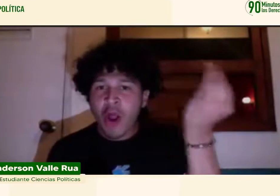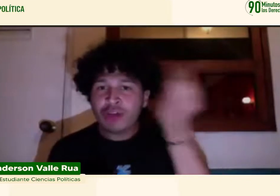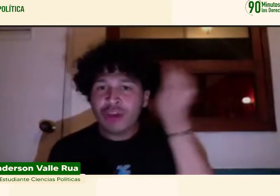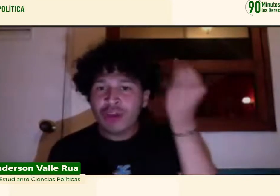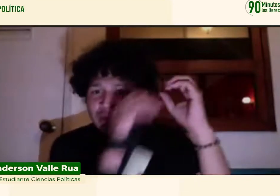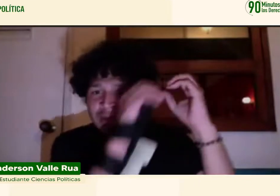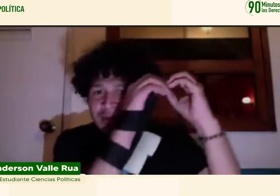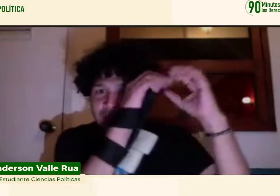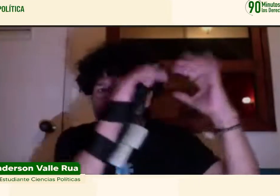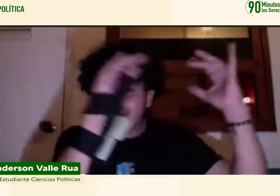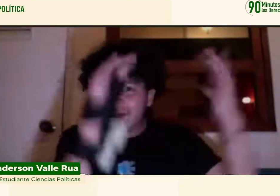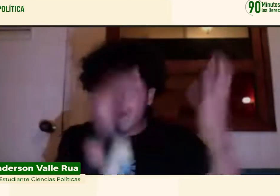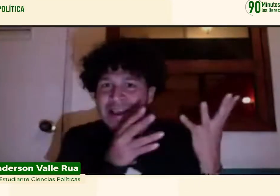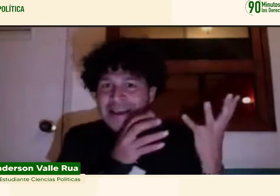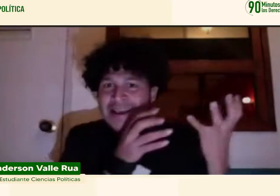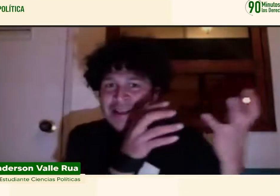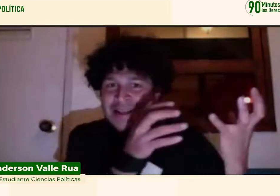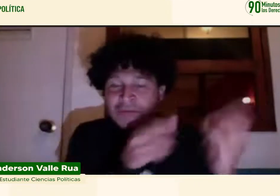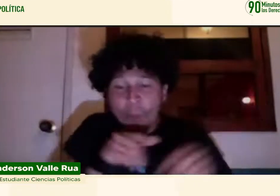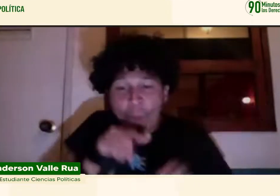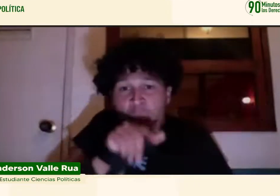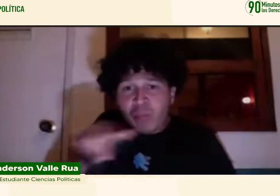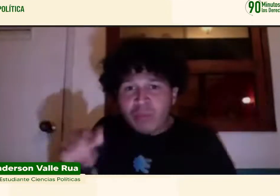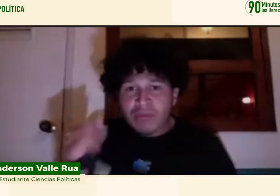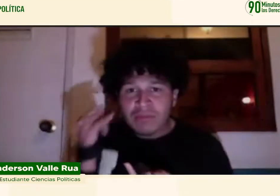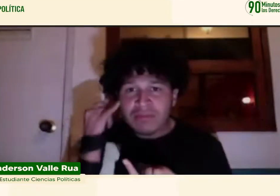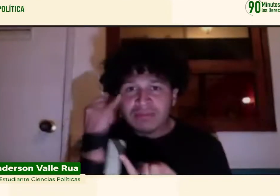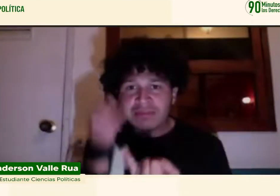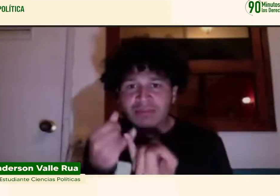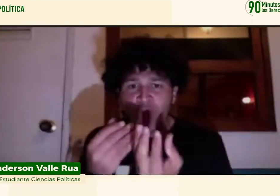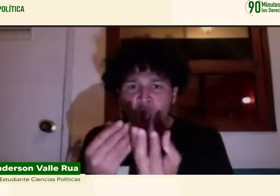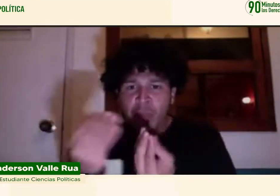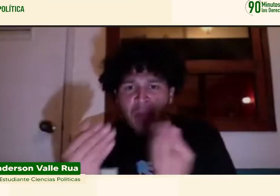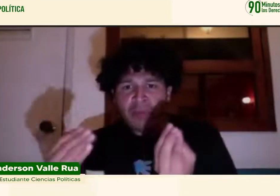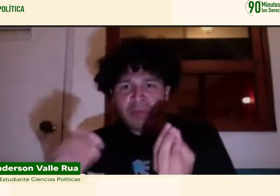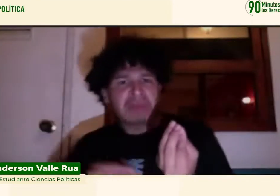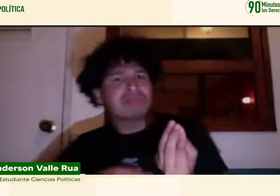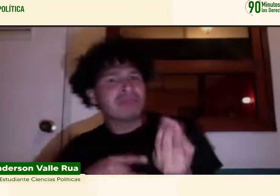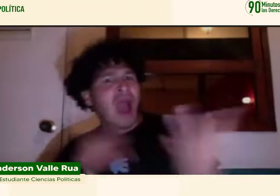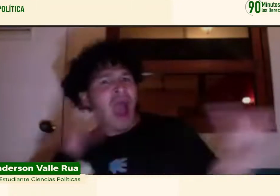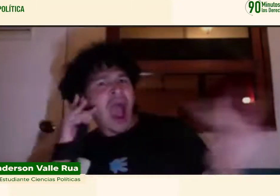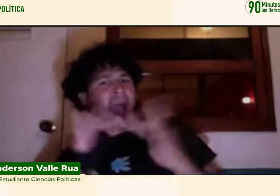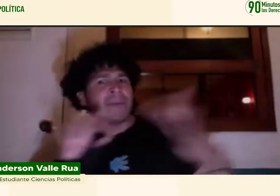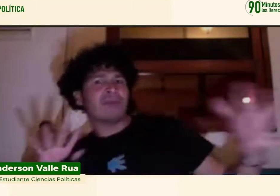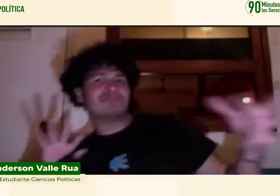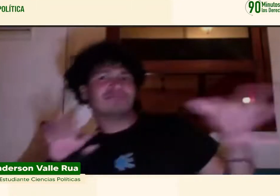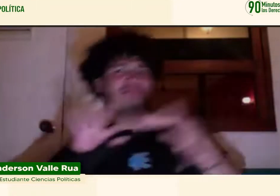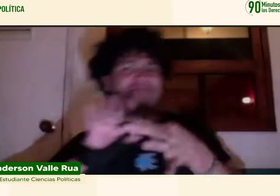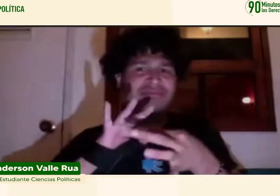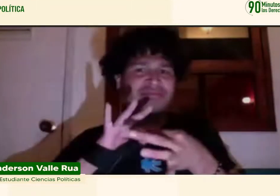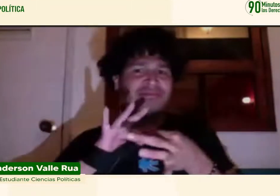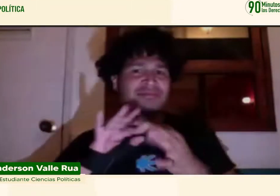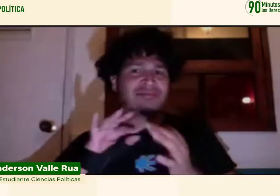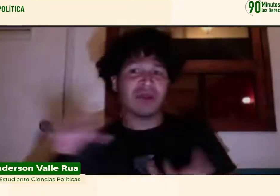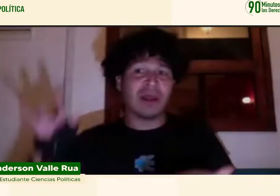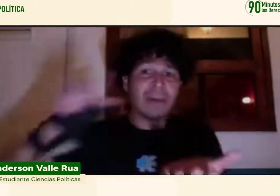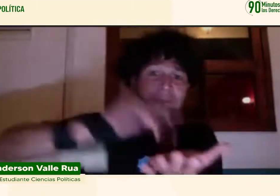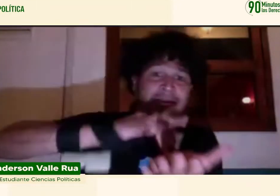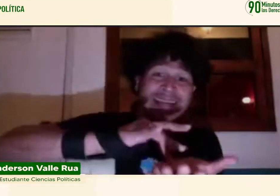también prácticas y participaciones que van conectándose identificando ciertas ideologías afines en relación a